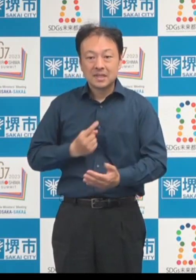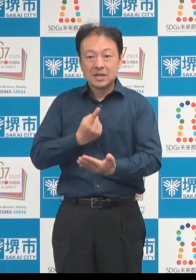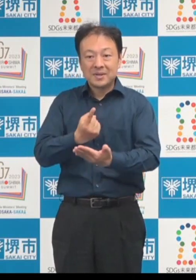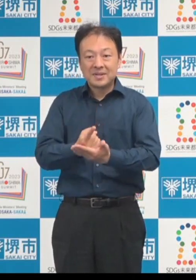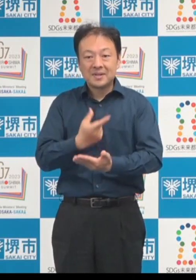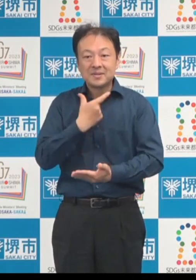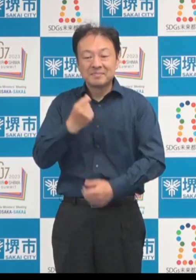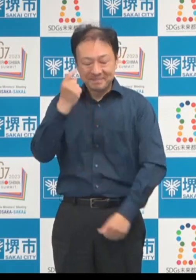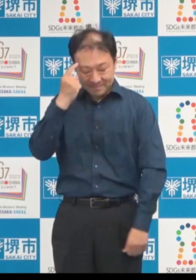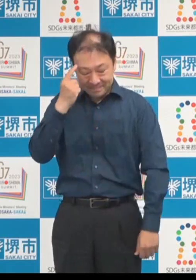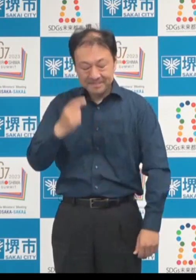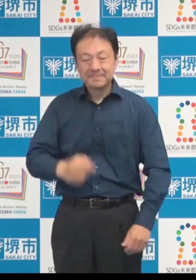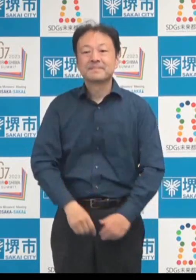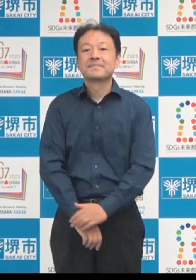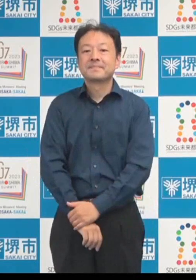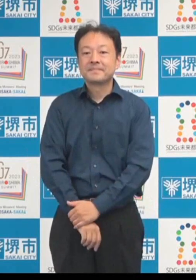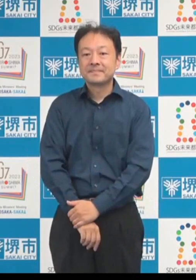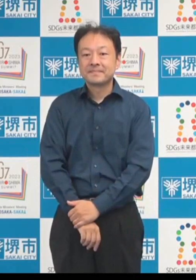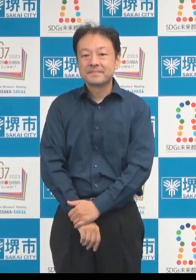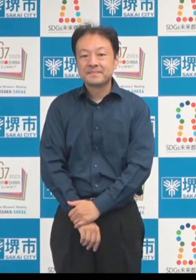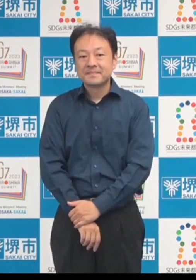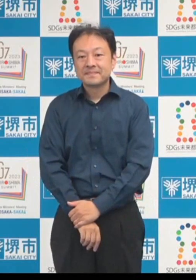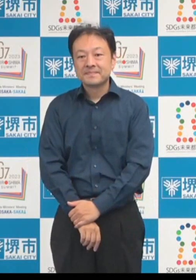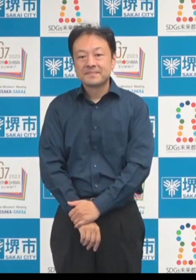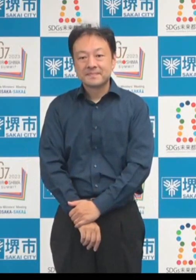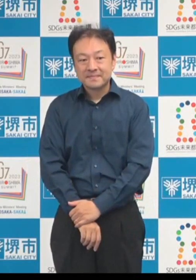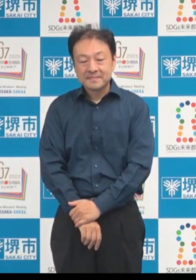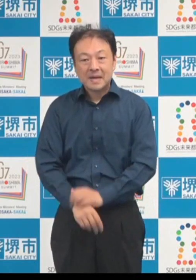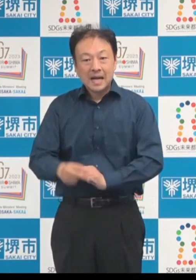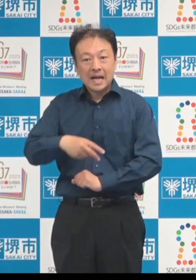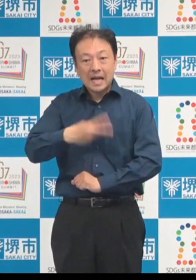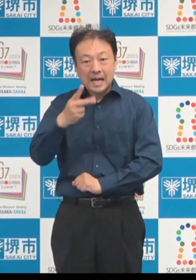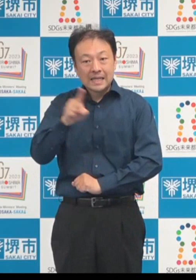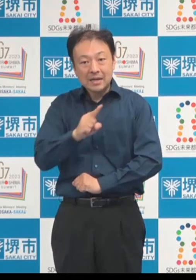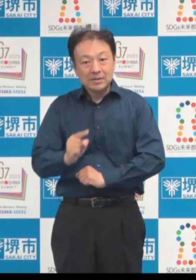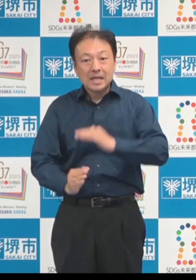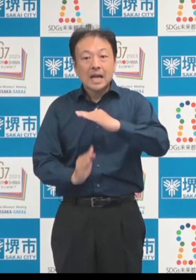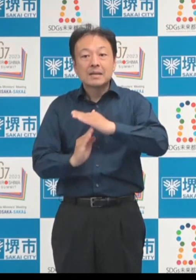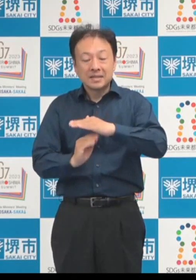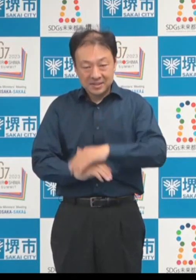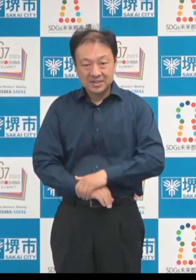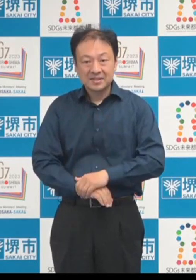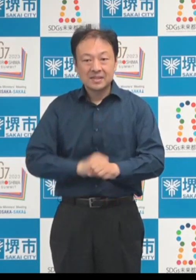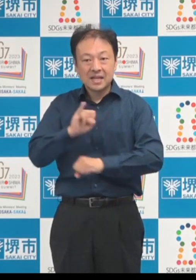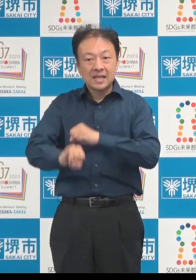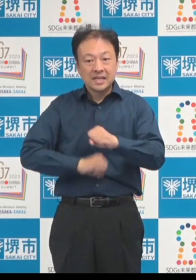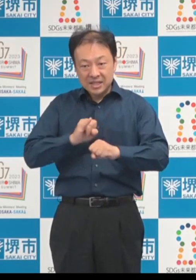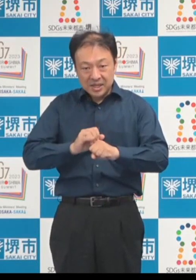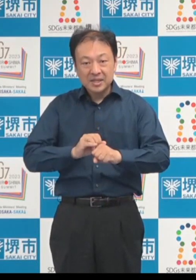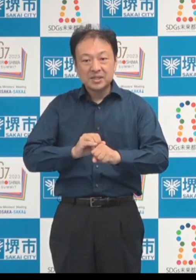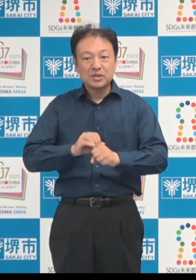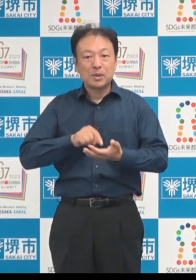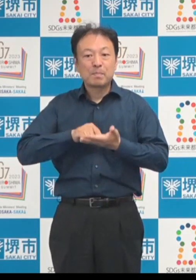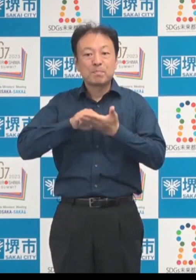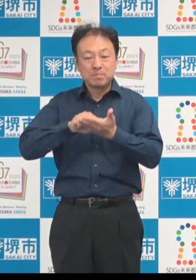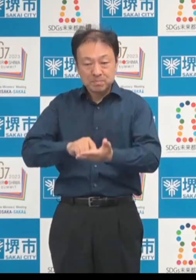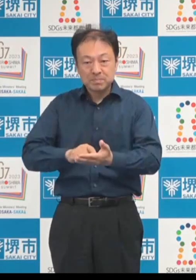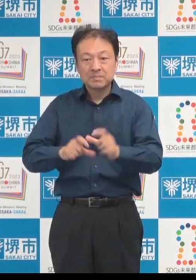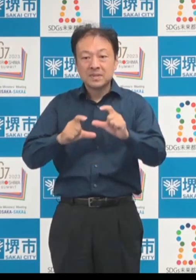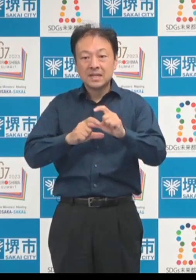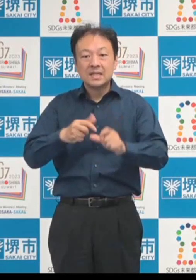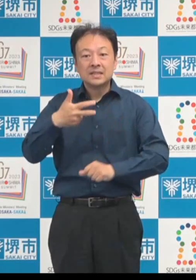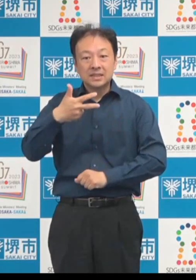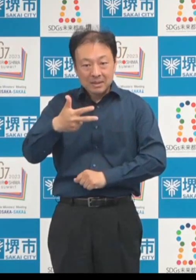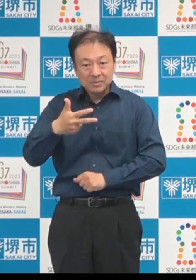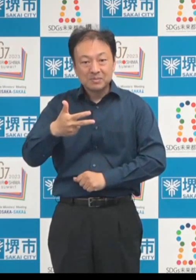加いただきたいと考えております。こちらも先着200名、そしてインターネットでこの G7 貿易大臣会合のホーム